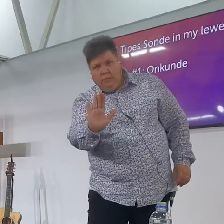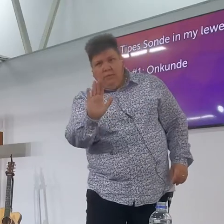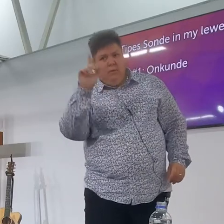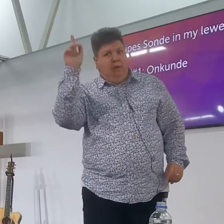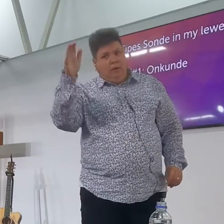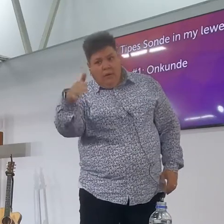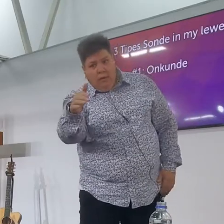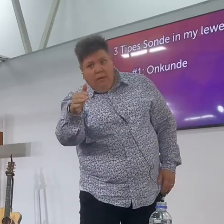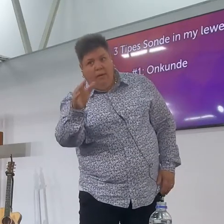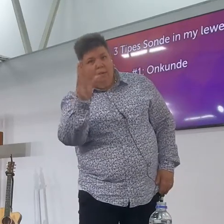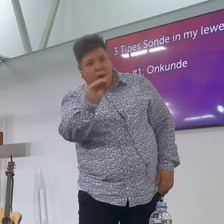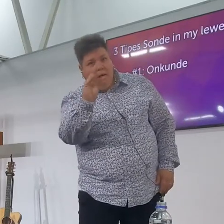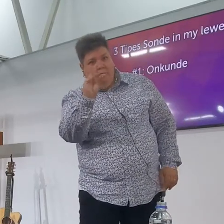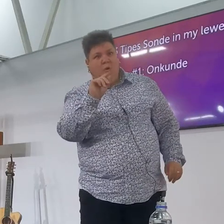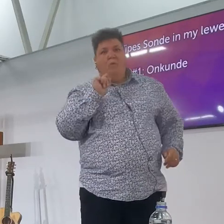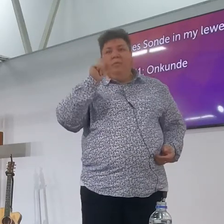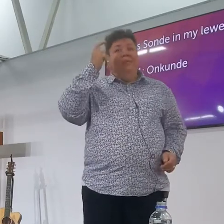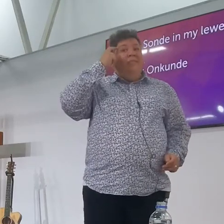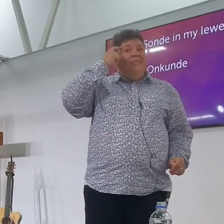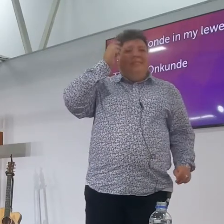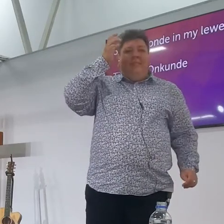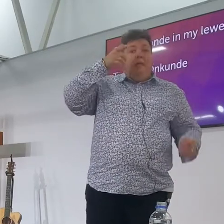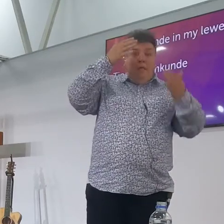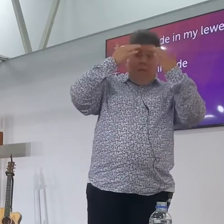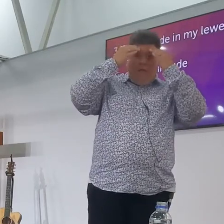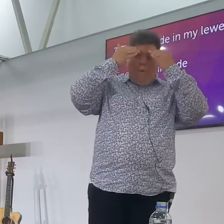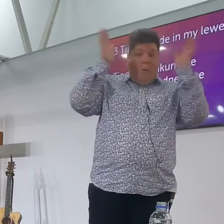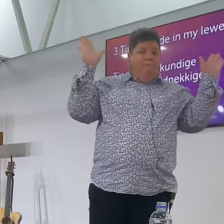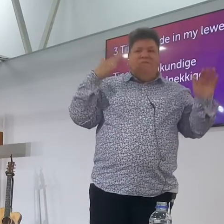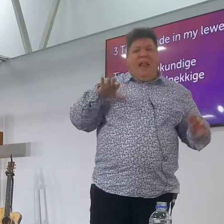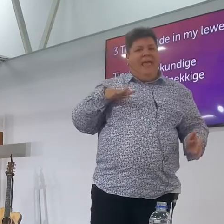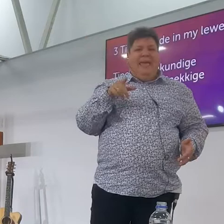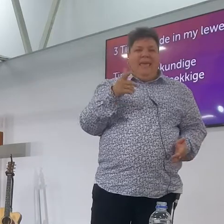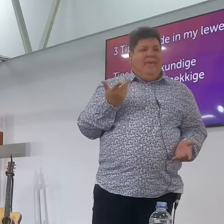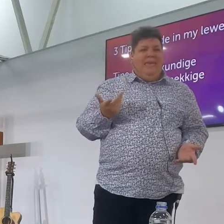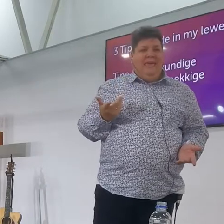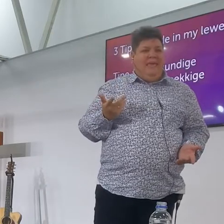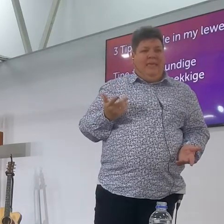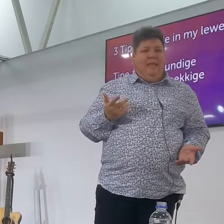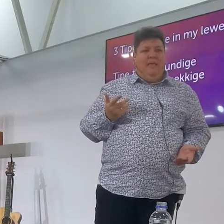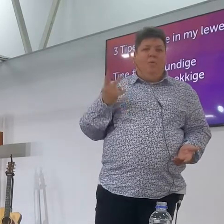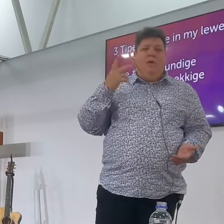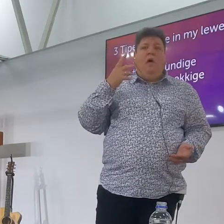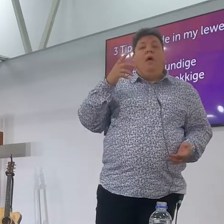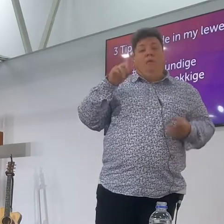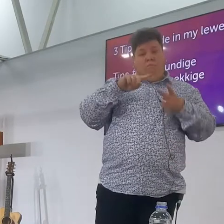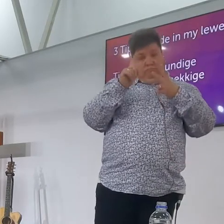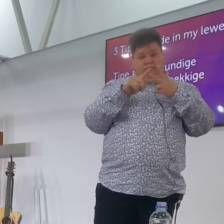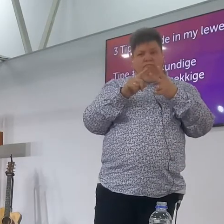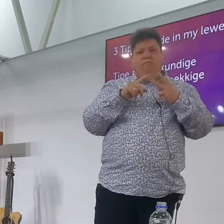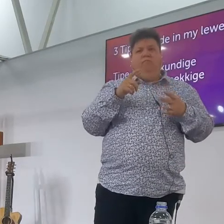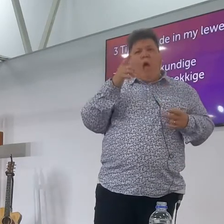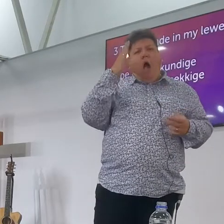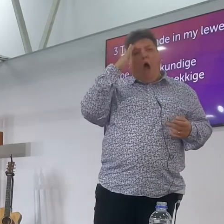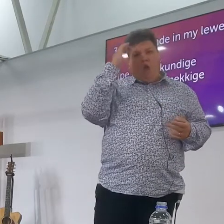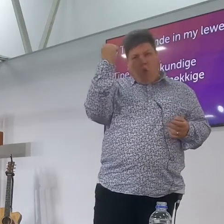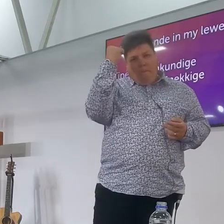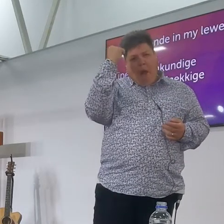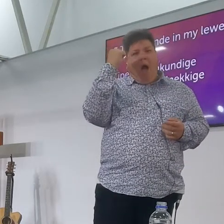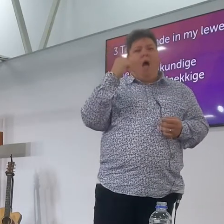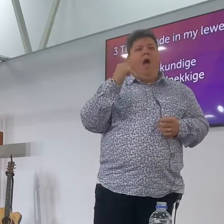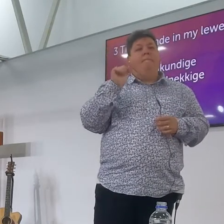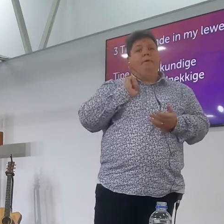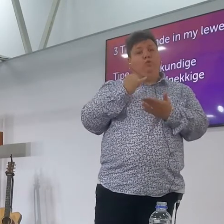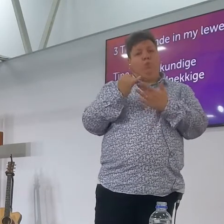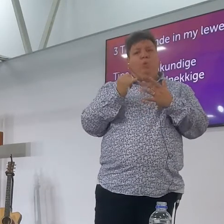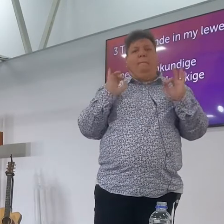en jy gaan net nie weer daarvan nie, want jy is in onkunde daaroor. Maak dit sin. Nou die tweede ene is hardnekkige sonde. Dis sonde wat ek weet is verkeerd in my